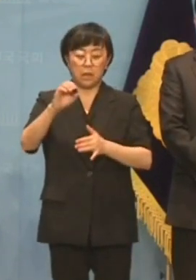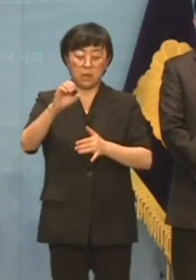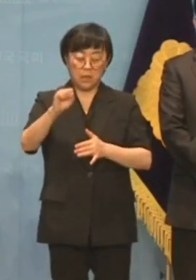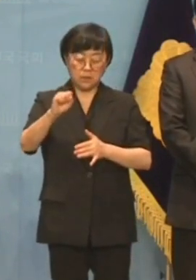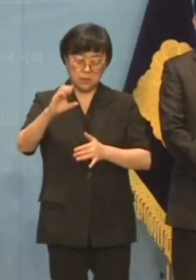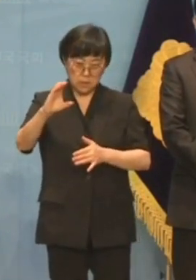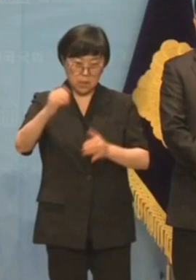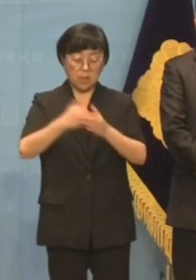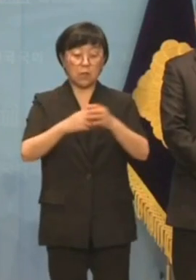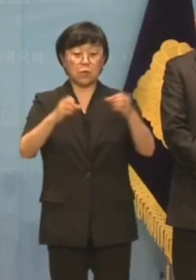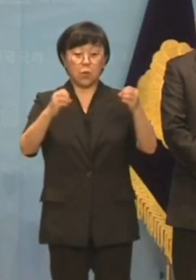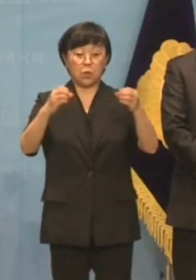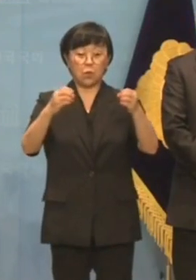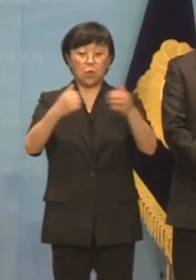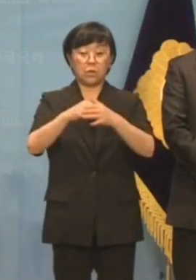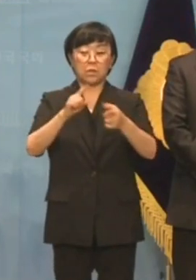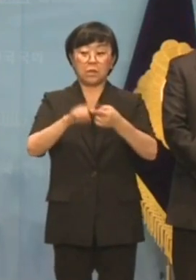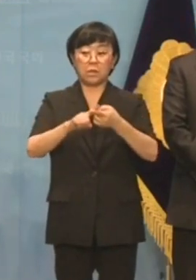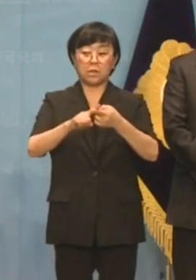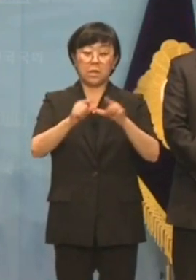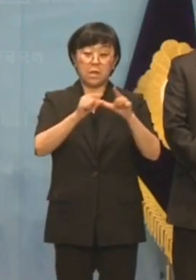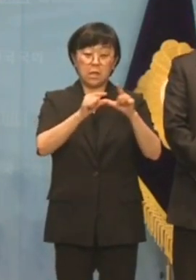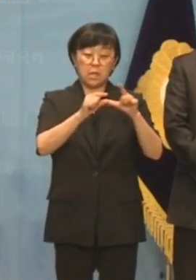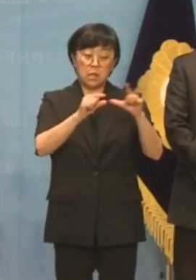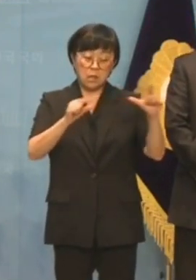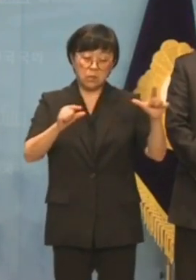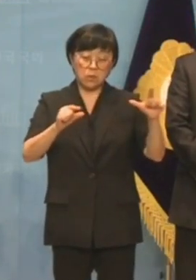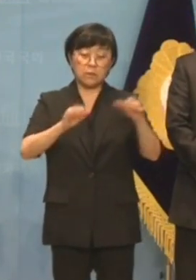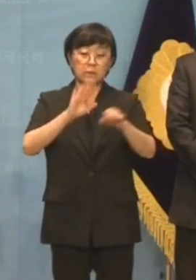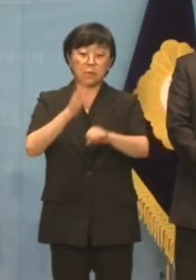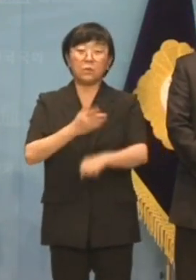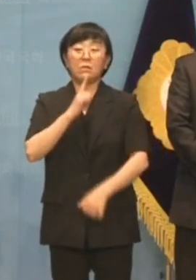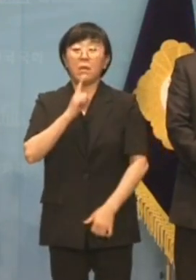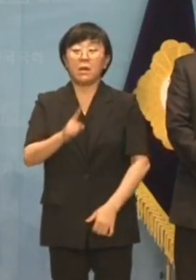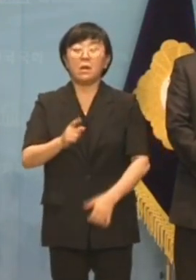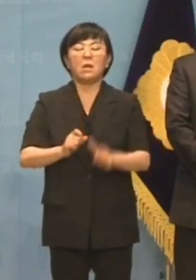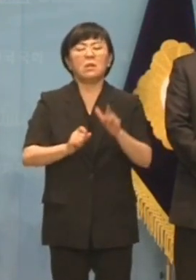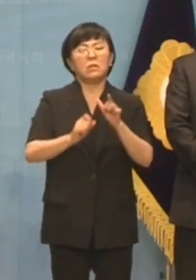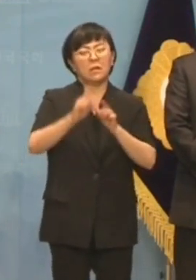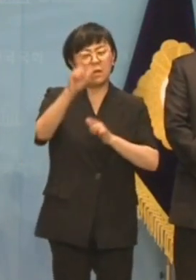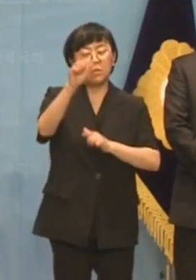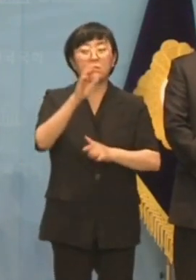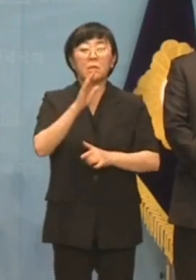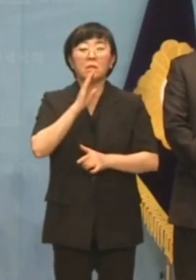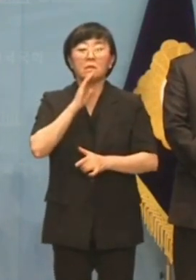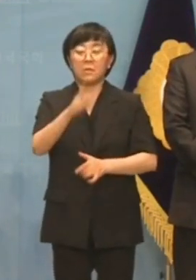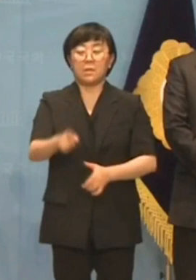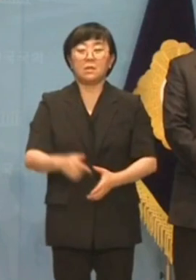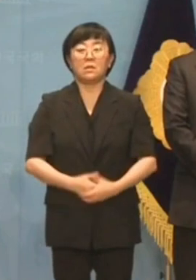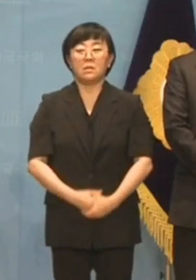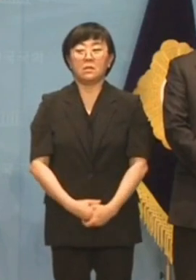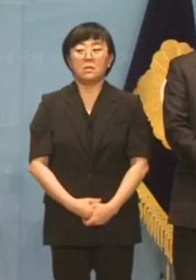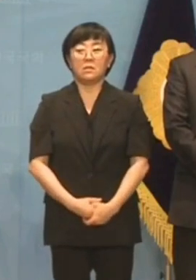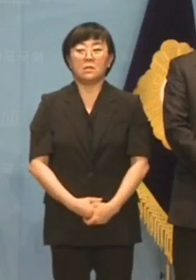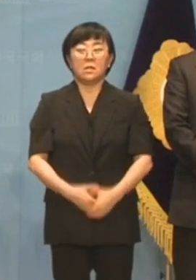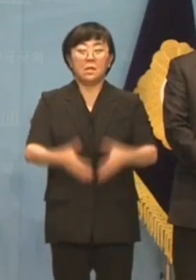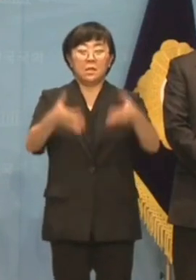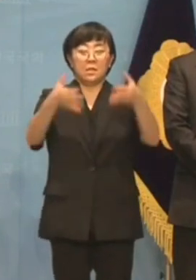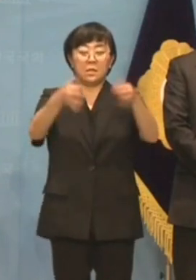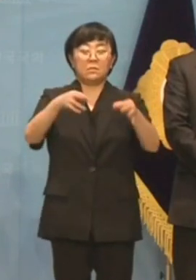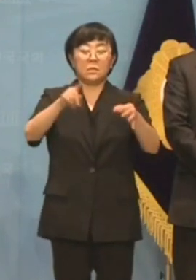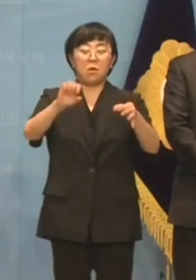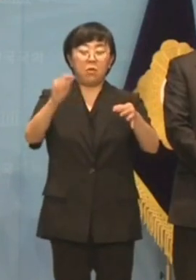소통협력관이 일부가 일부는 잘못됐다 했지만 대다수는 맞다는 사실 아니겠습니까?